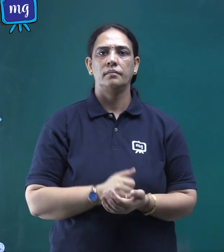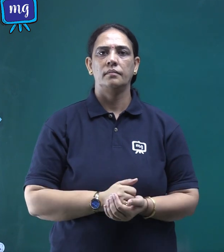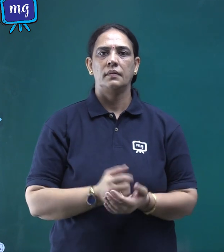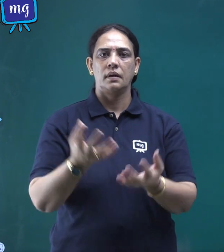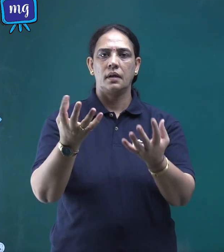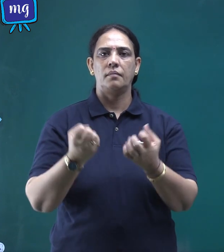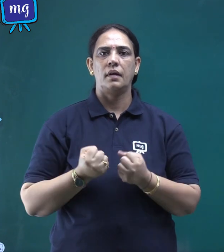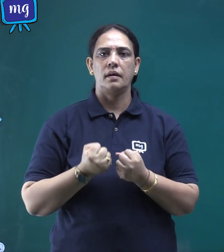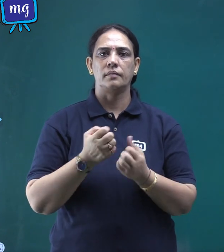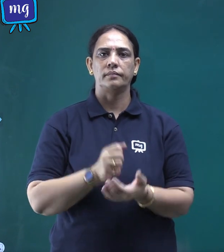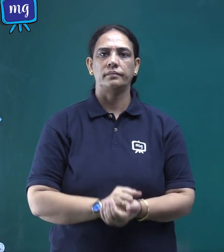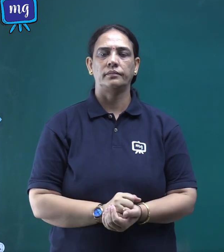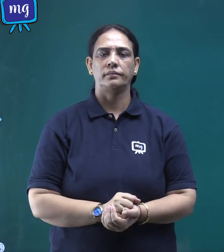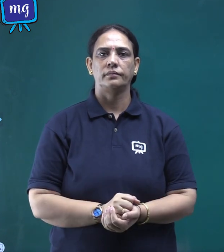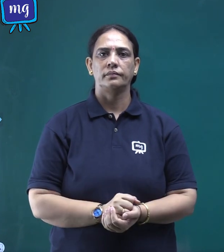क्या मिला,